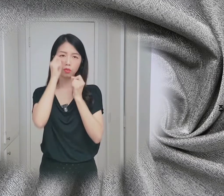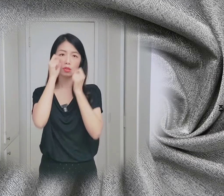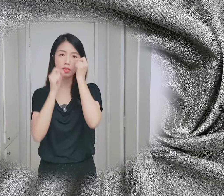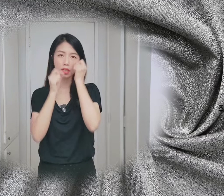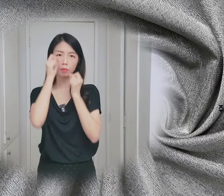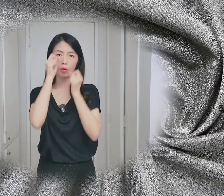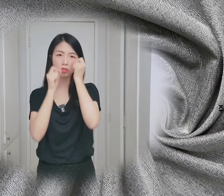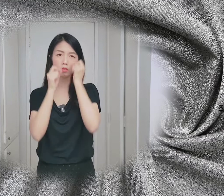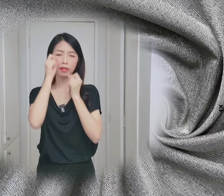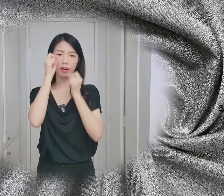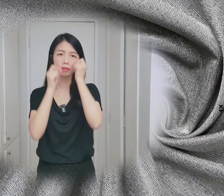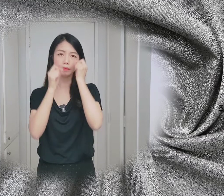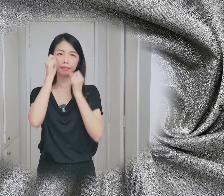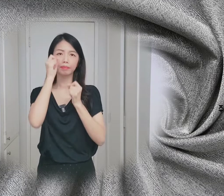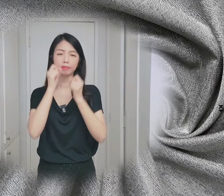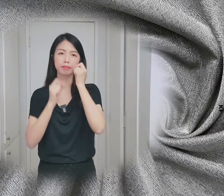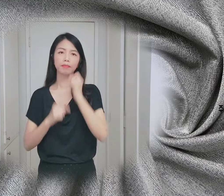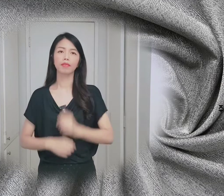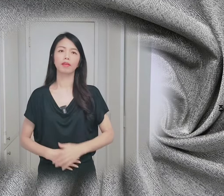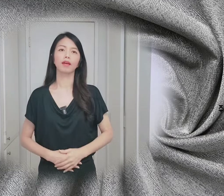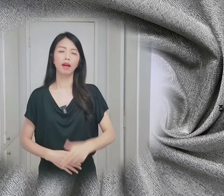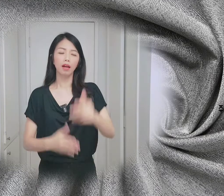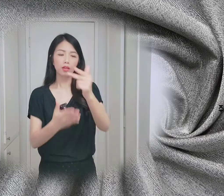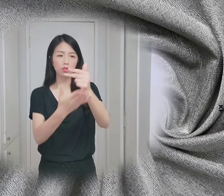이렇게 울듯이 표현해 주시면 돼요.